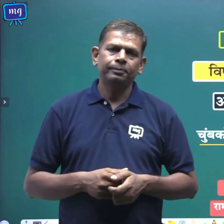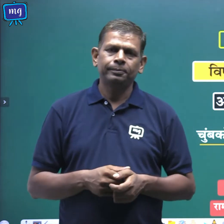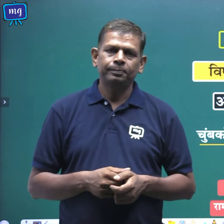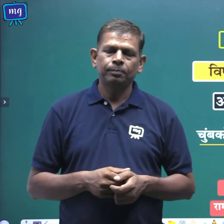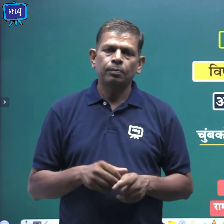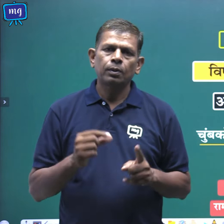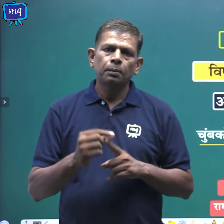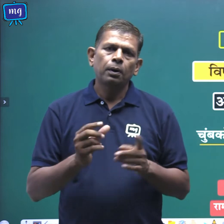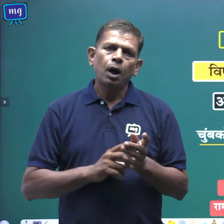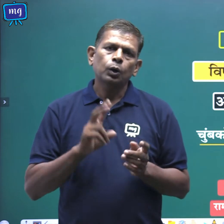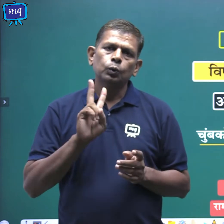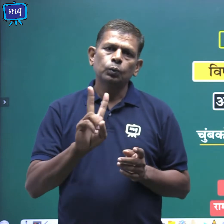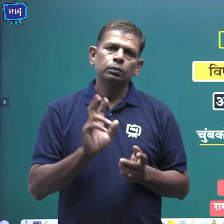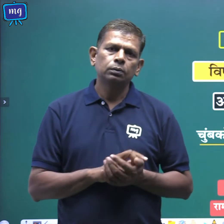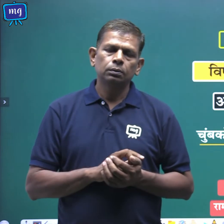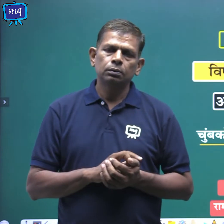भाग 2।